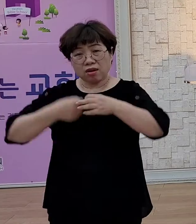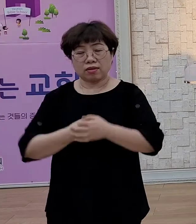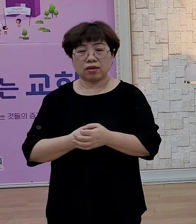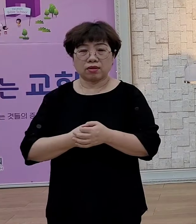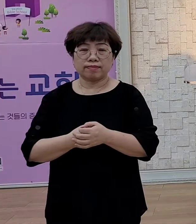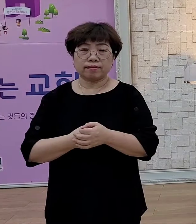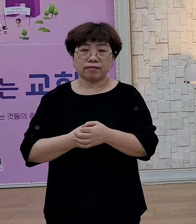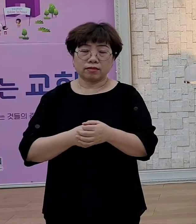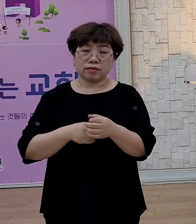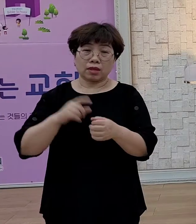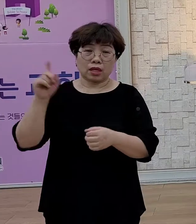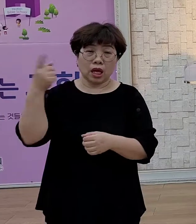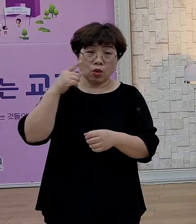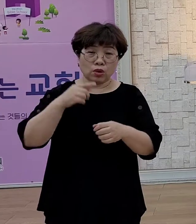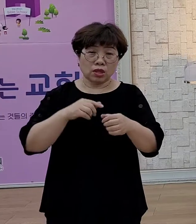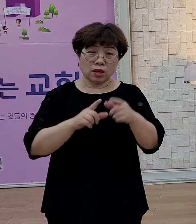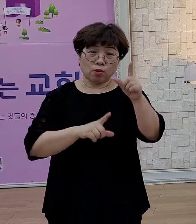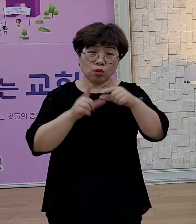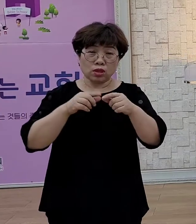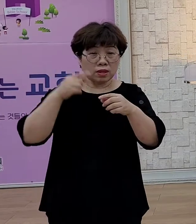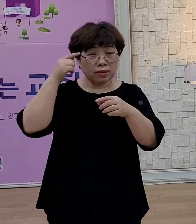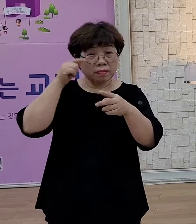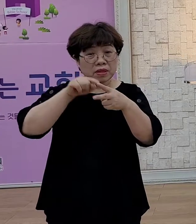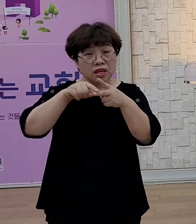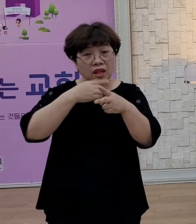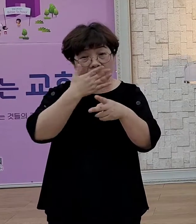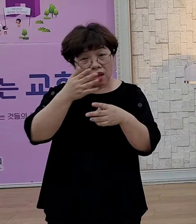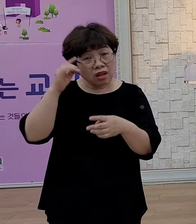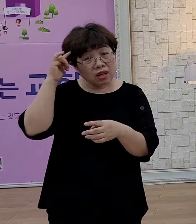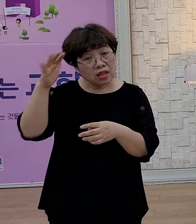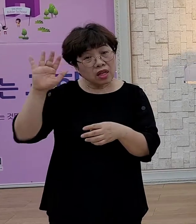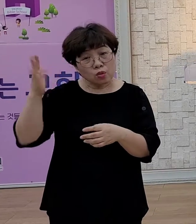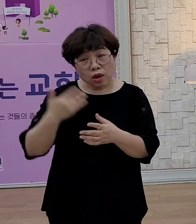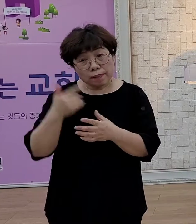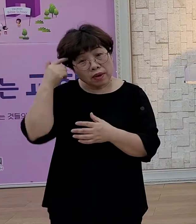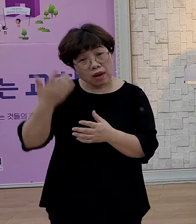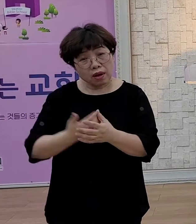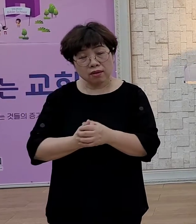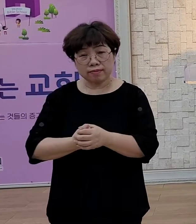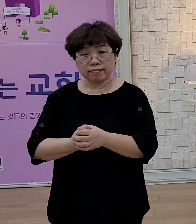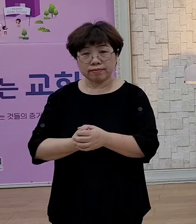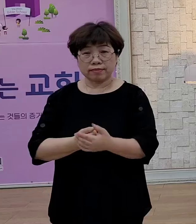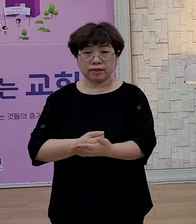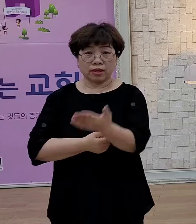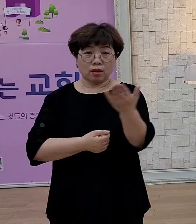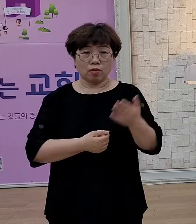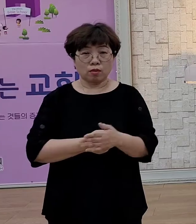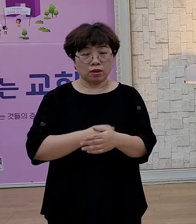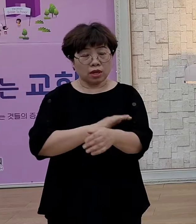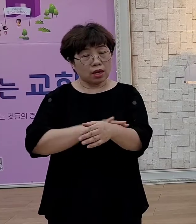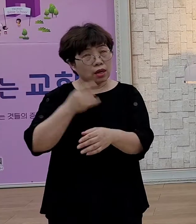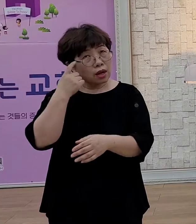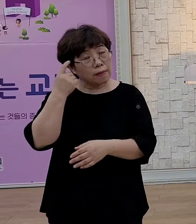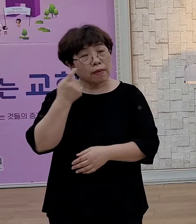되십니까? 이해가 되십니까? 어떻습니까? 여러분, 한번 잘 생각해 보세요. 다윗이 뭘 잘못했어요?